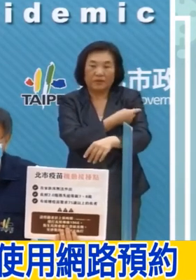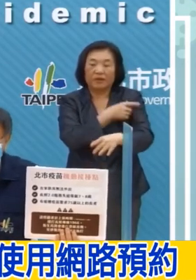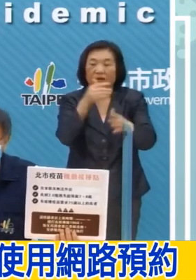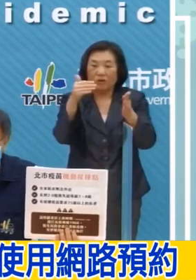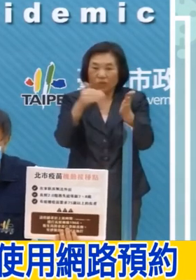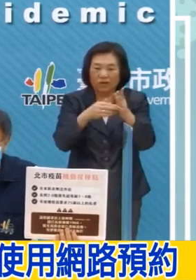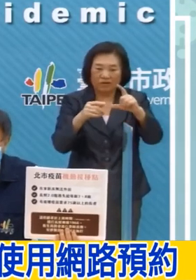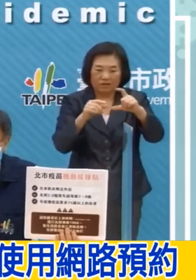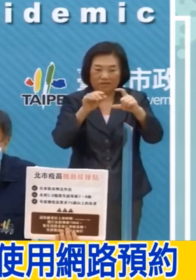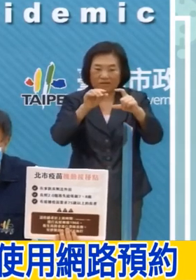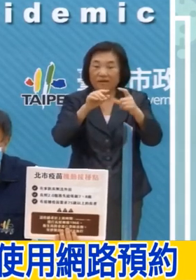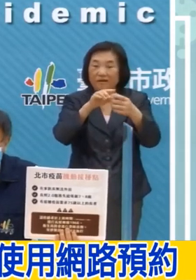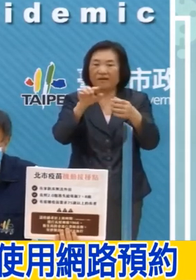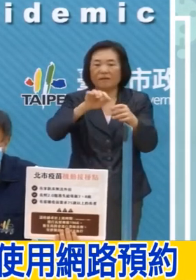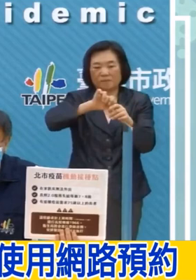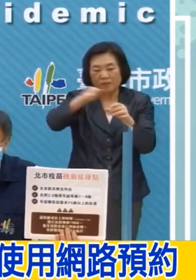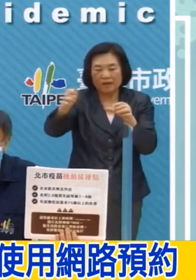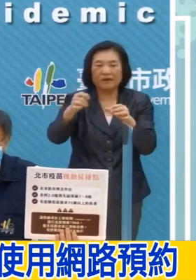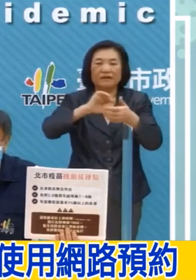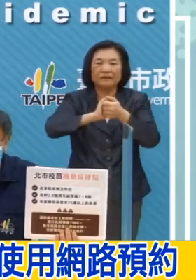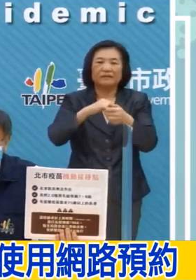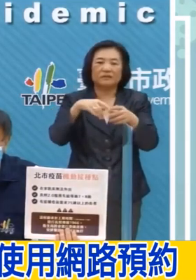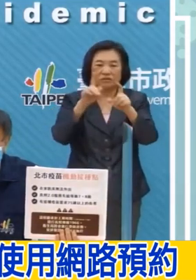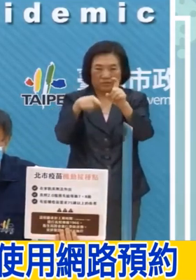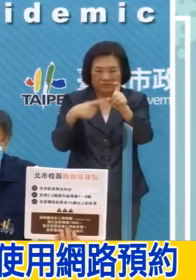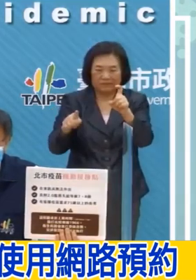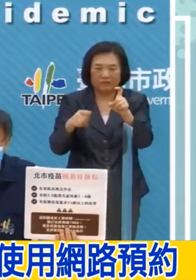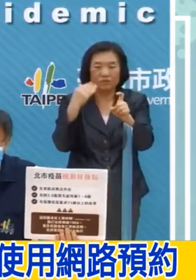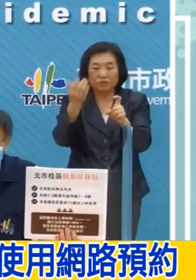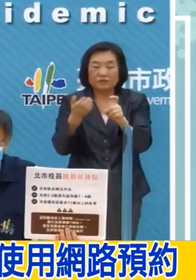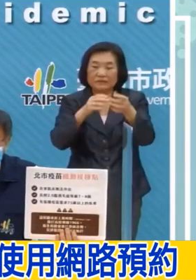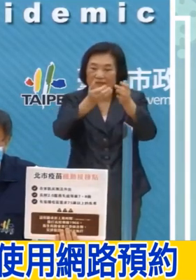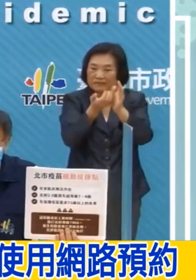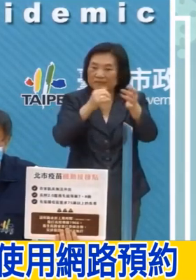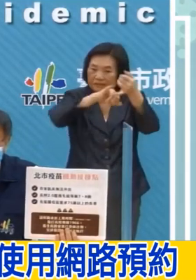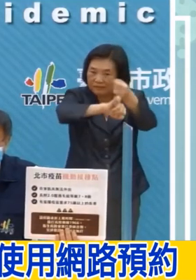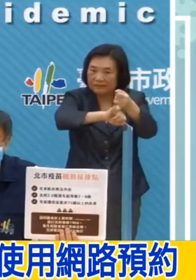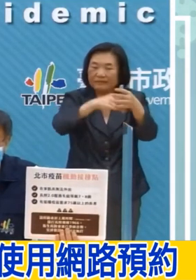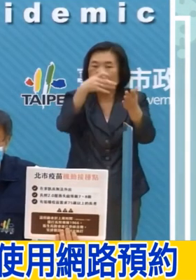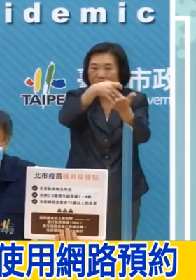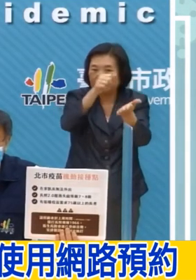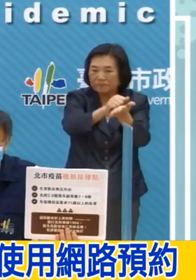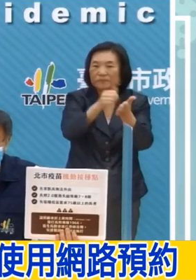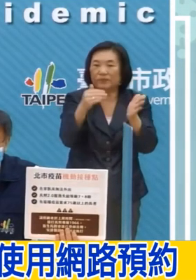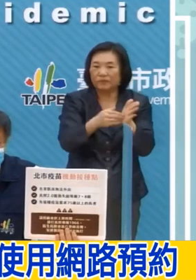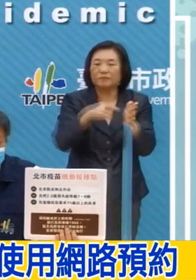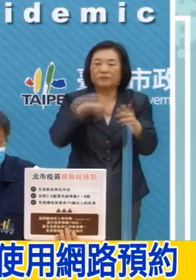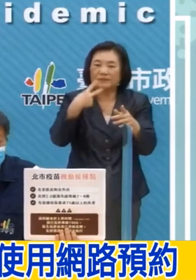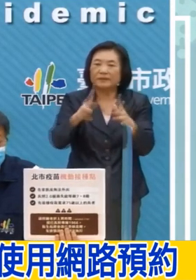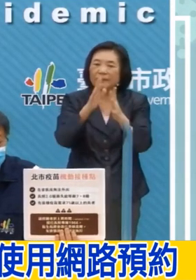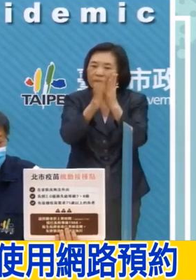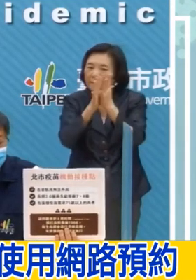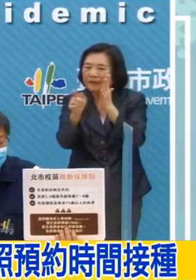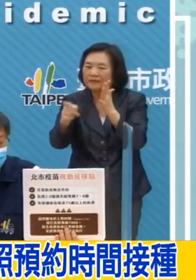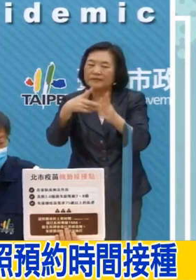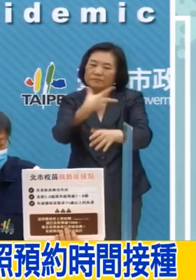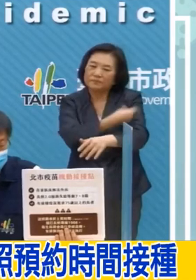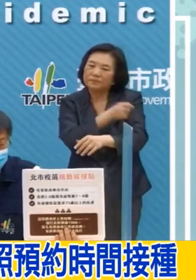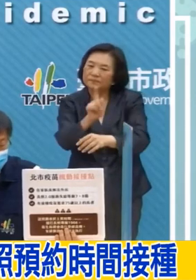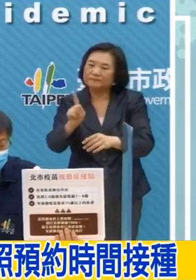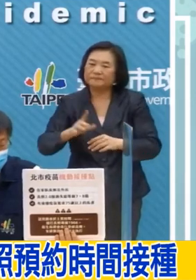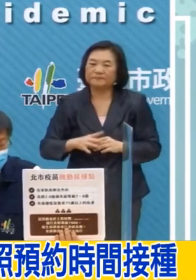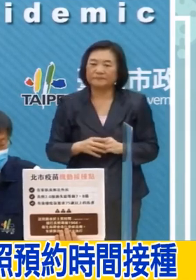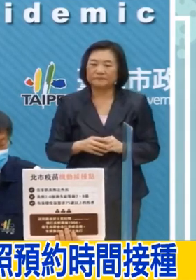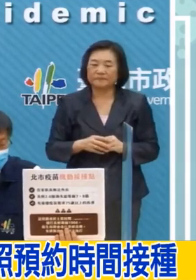那些卧床的哈，如果在机构的那简单了哈，我们大概到16号大概就打完了，剩下就是